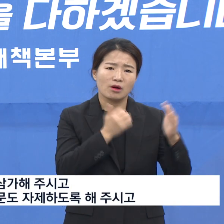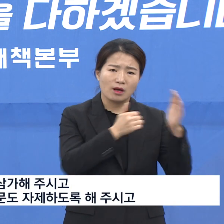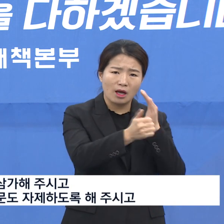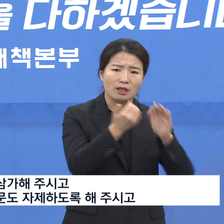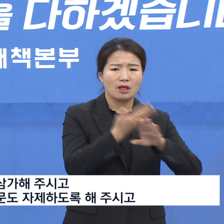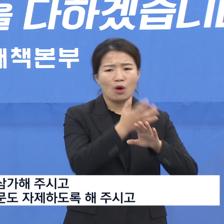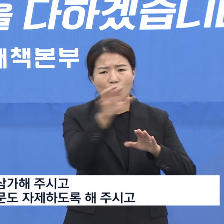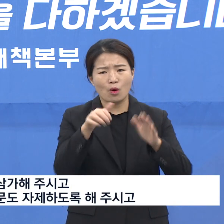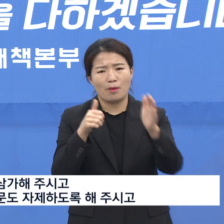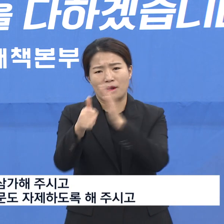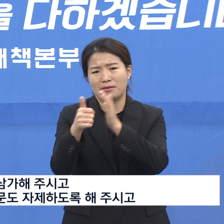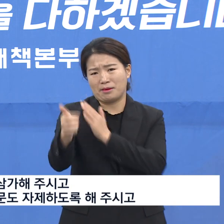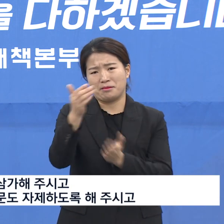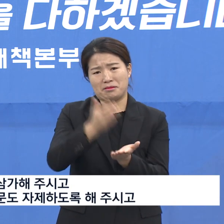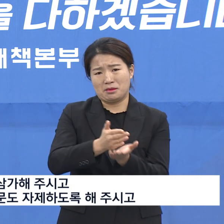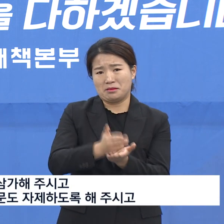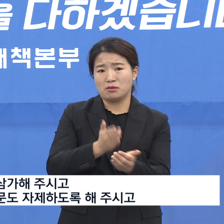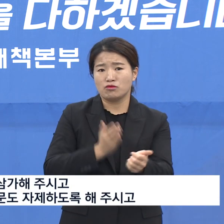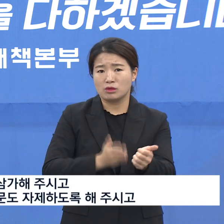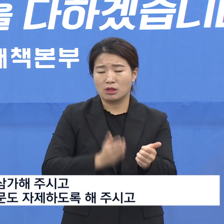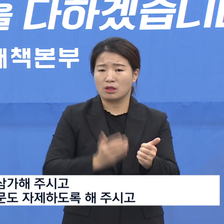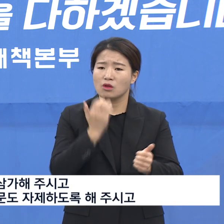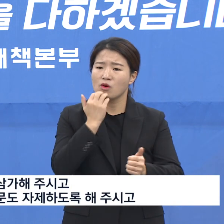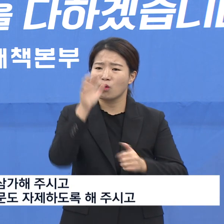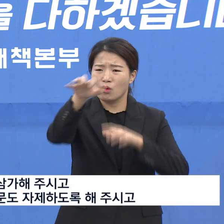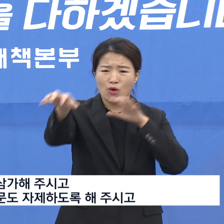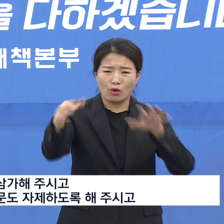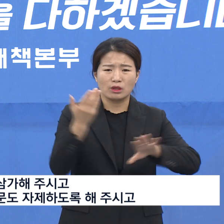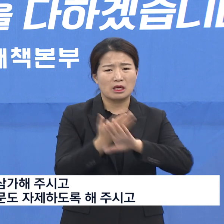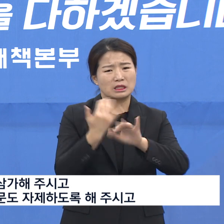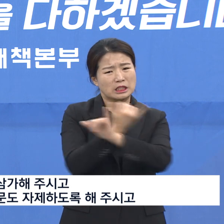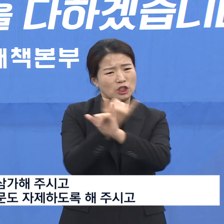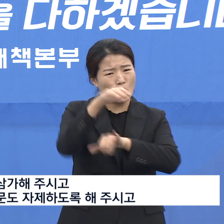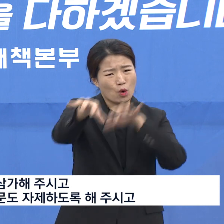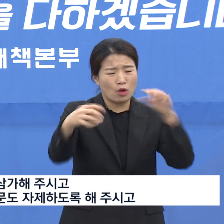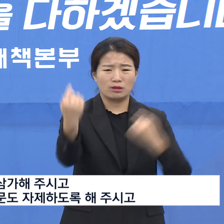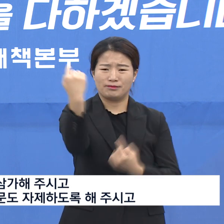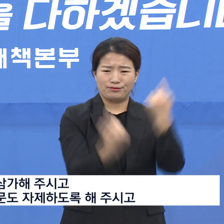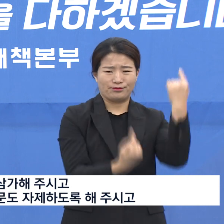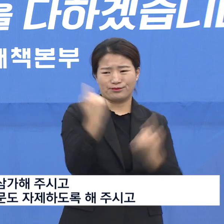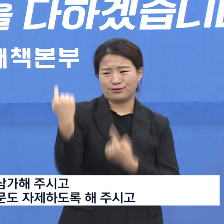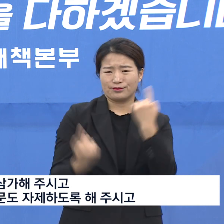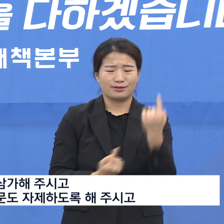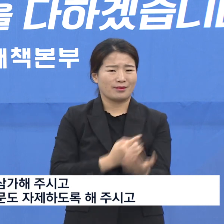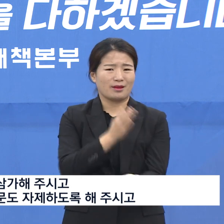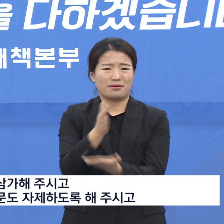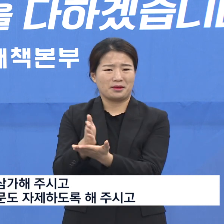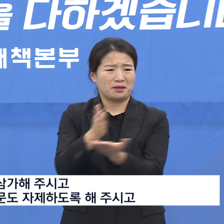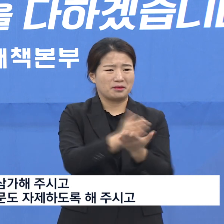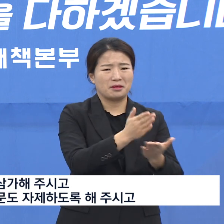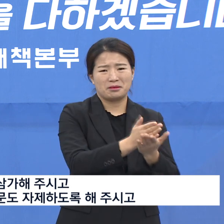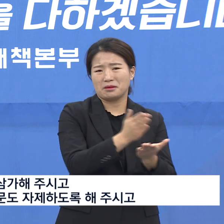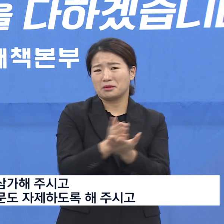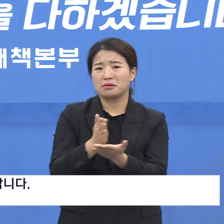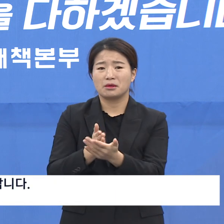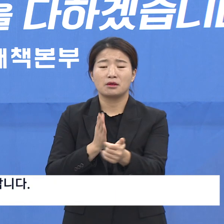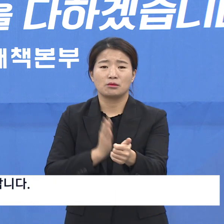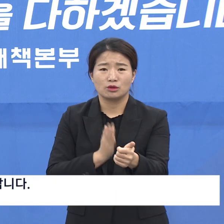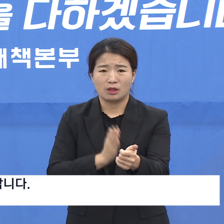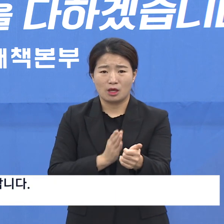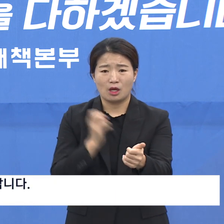지역 방문을 삼가해 주시고 수도권과 타지에 친인척의 암 등 방언 더 자제하도록 해주시고